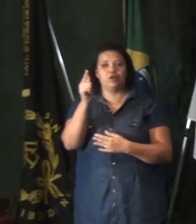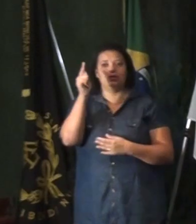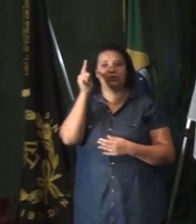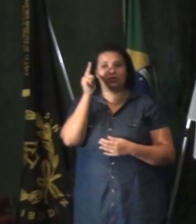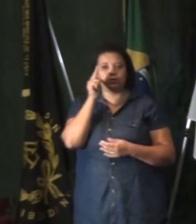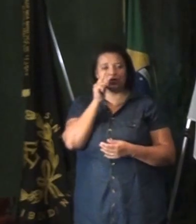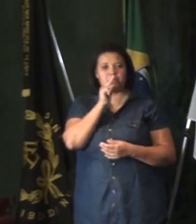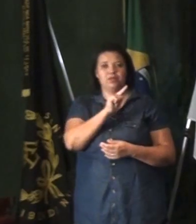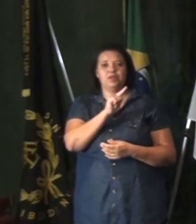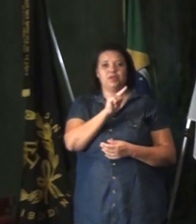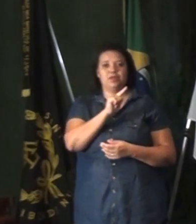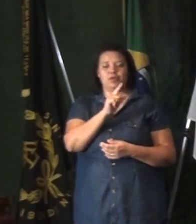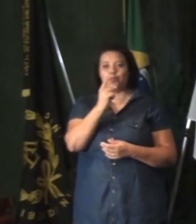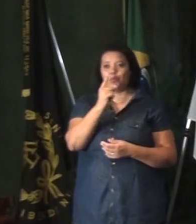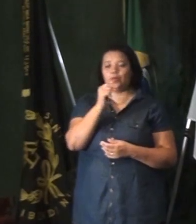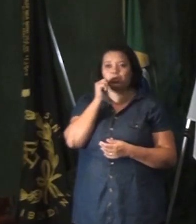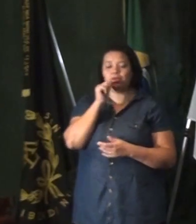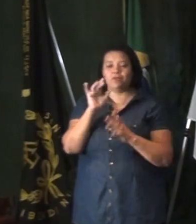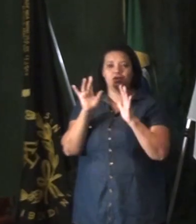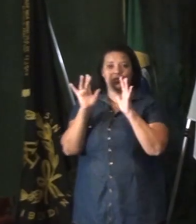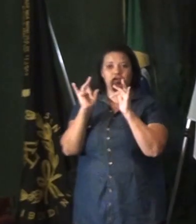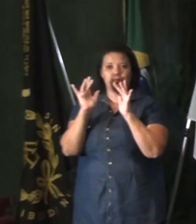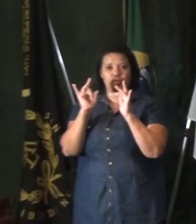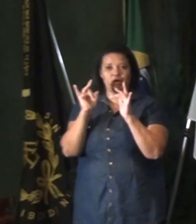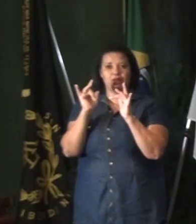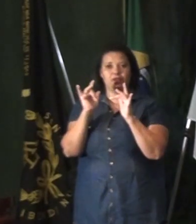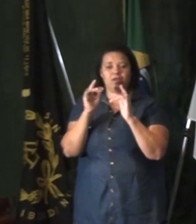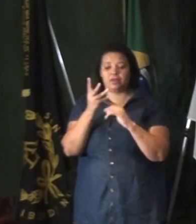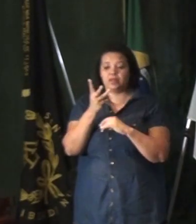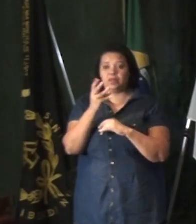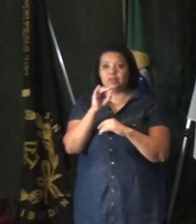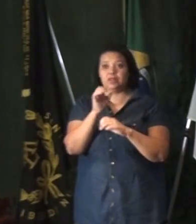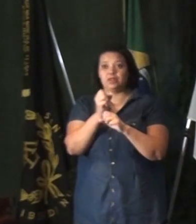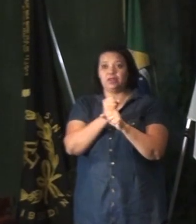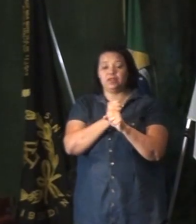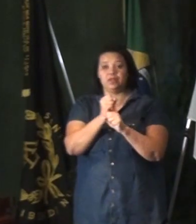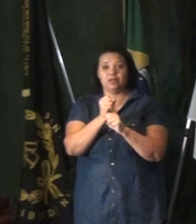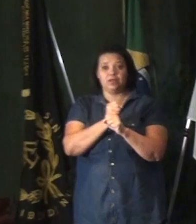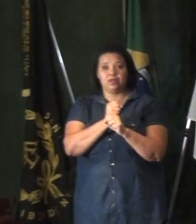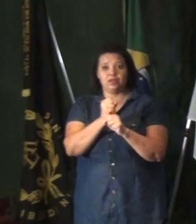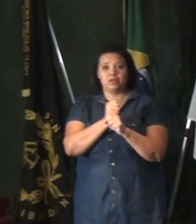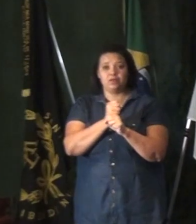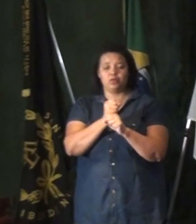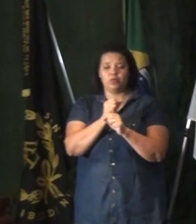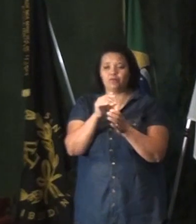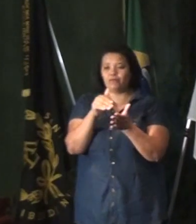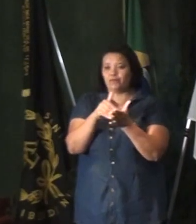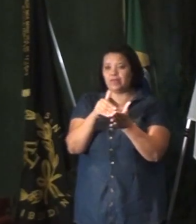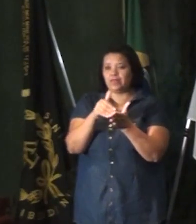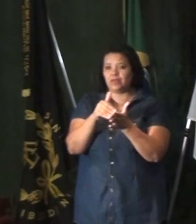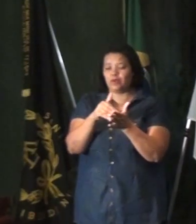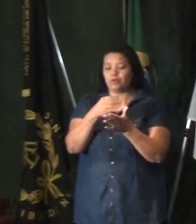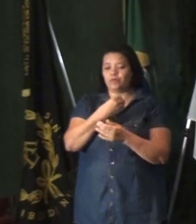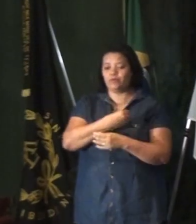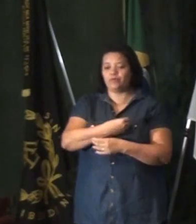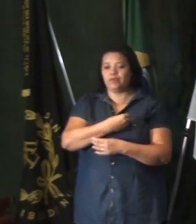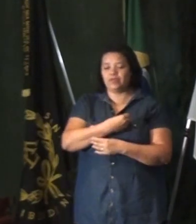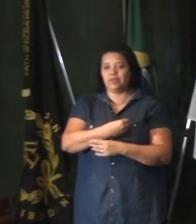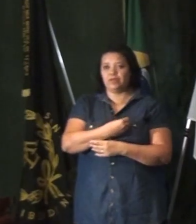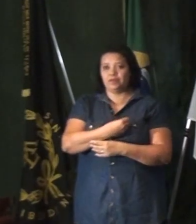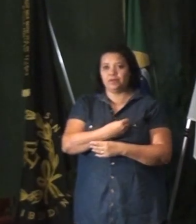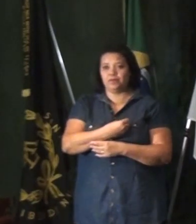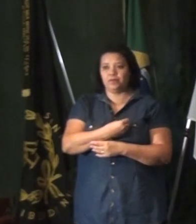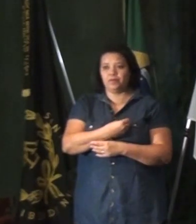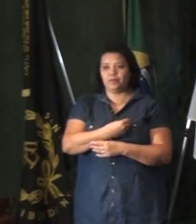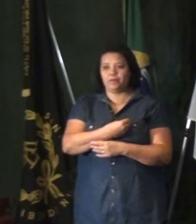uma namorada durante 30 anos, os seus últimos 30 anos de vida, apesar